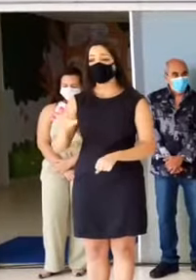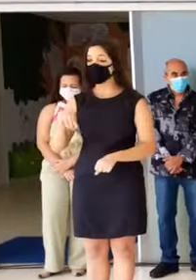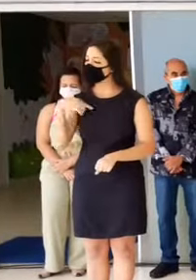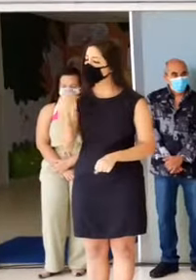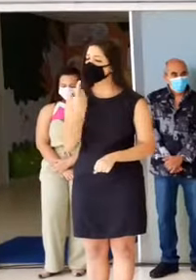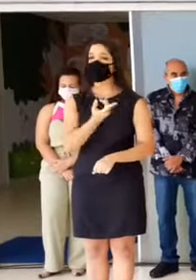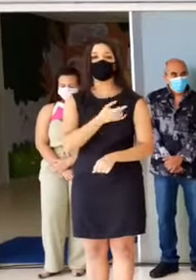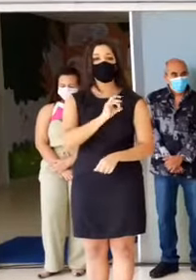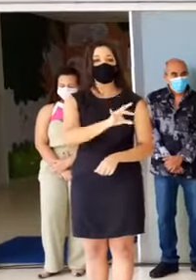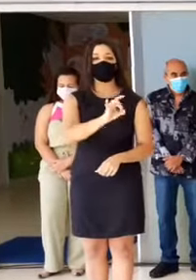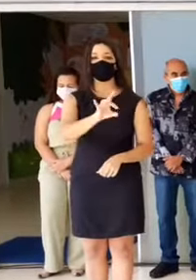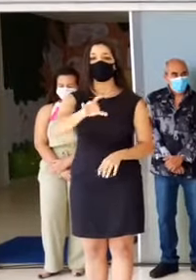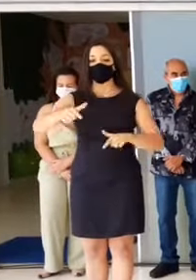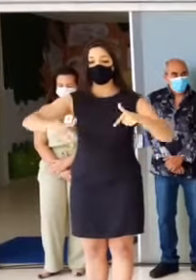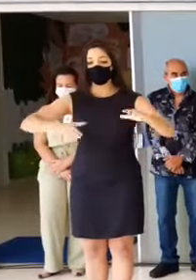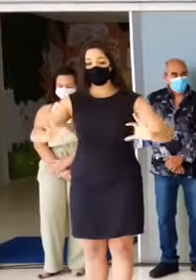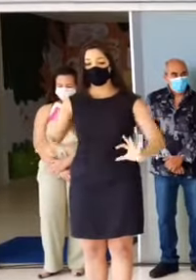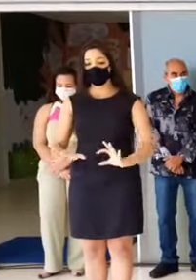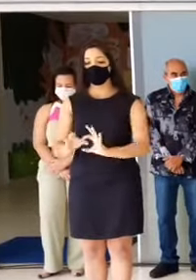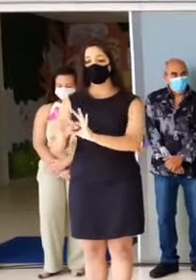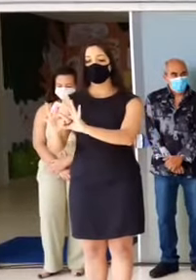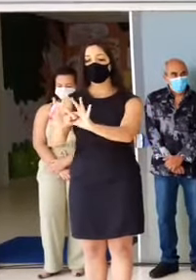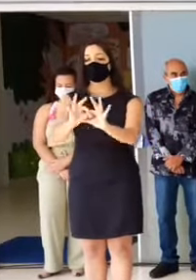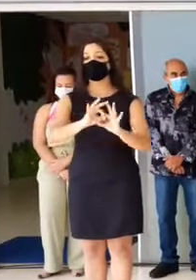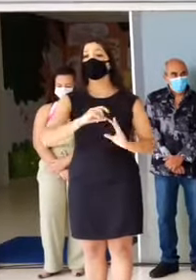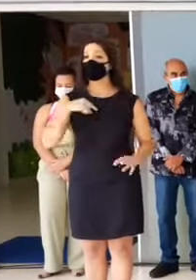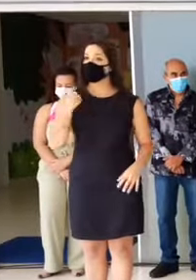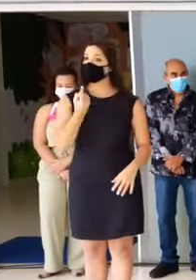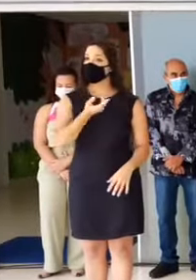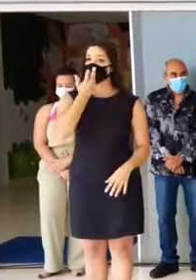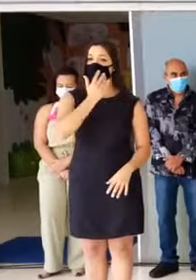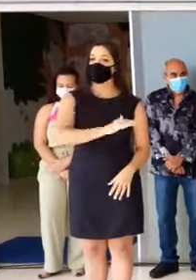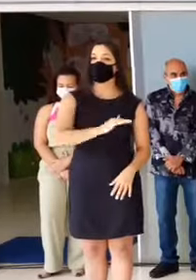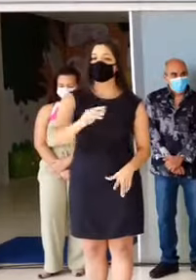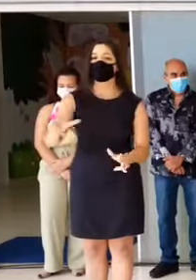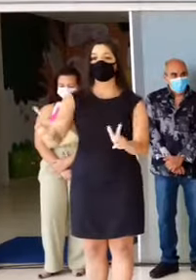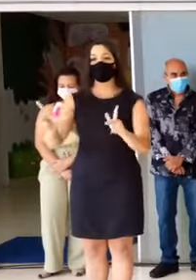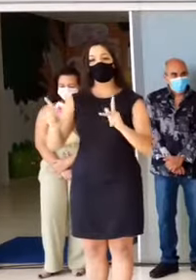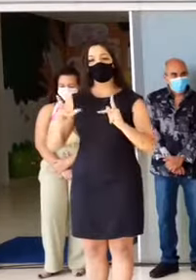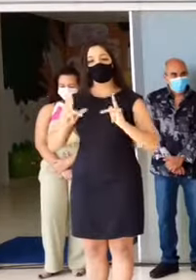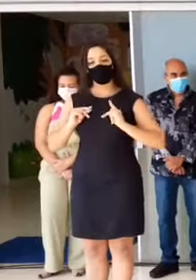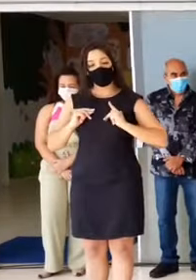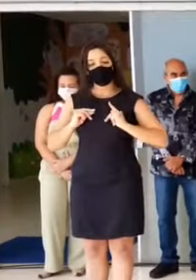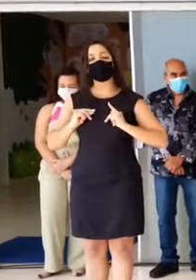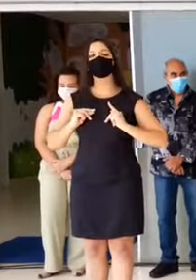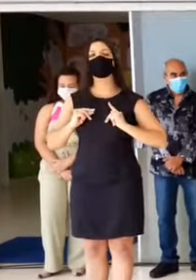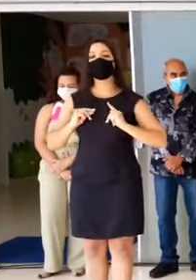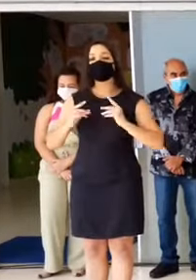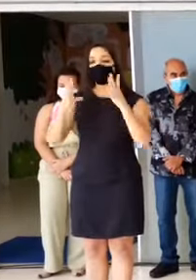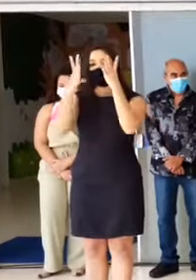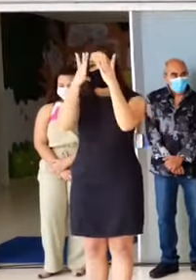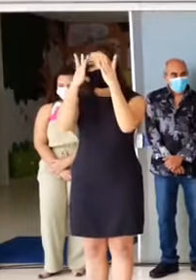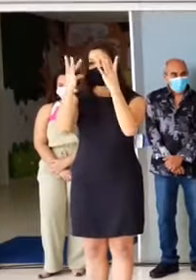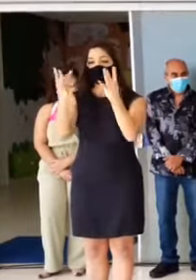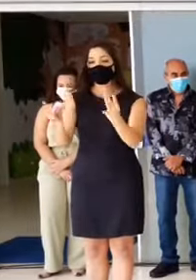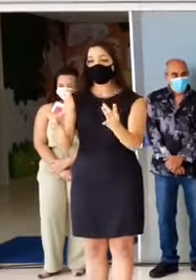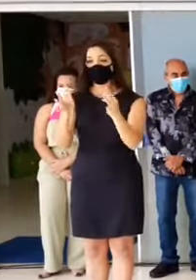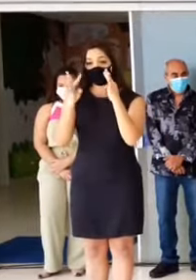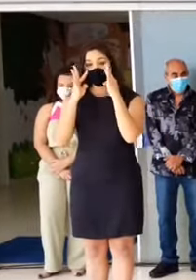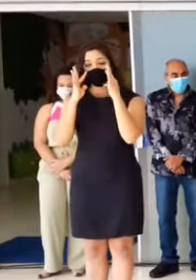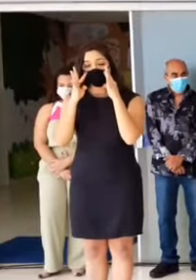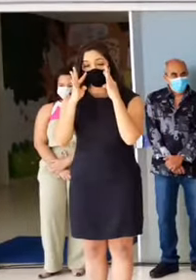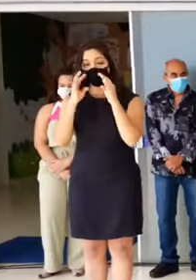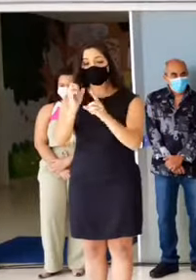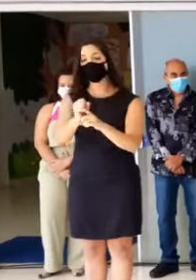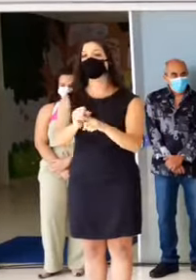nós que nos envolvemos. As nossas crianças merecem toda a nossa atenção. Um sistema de